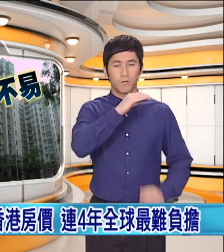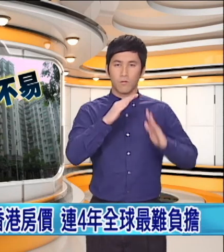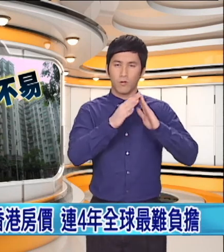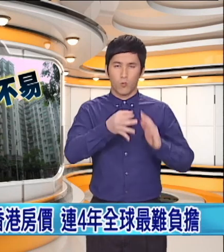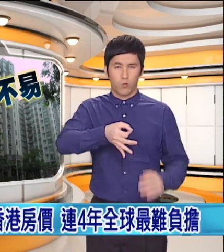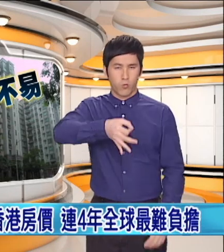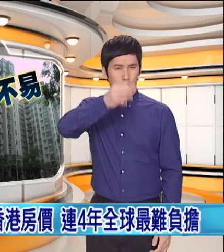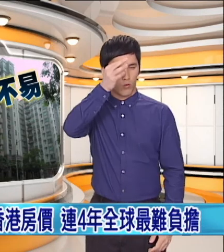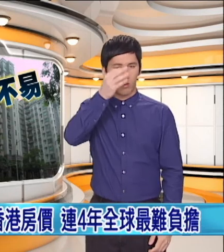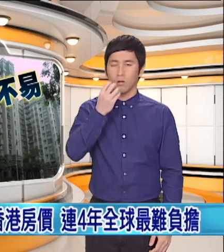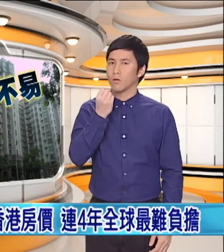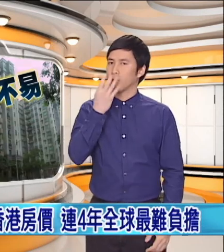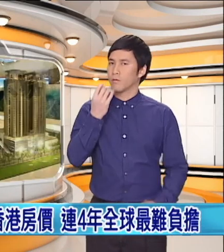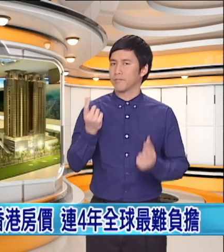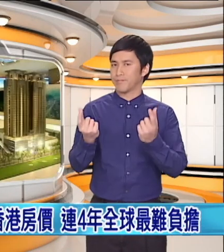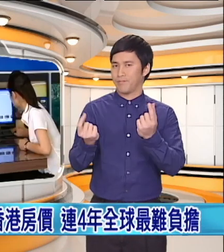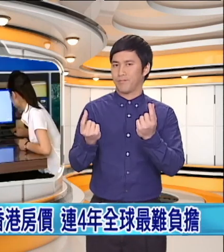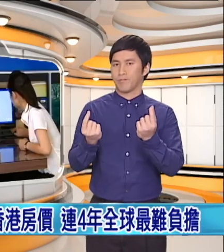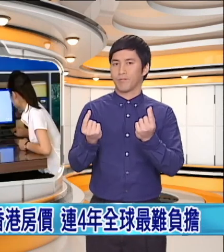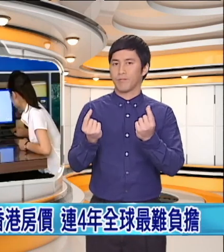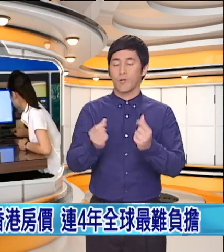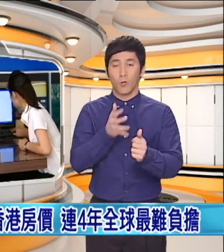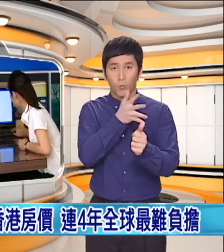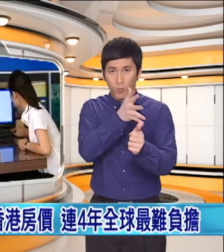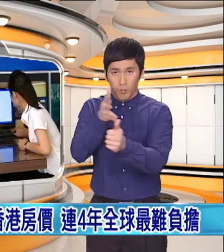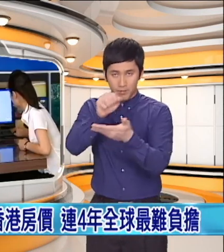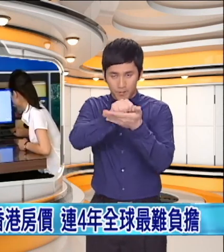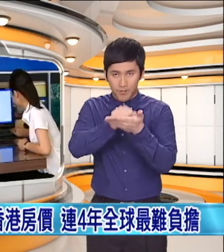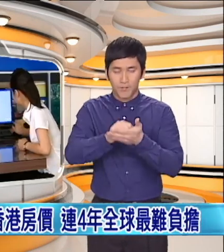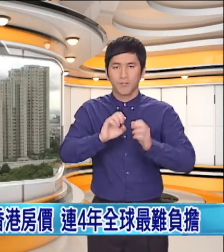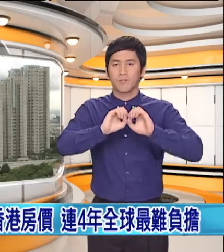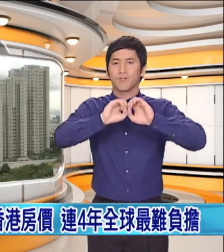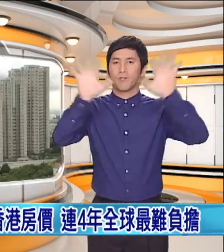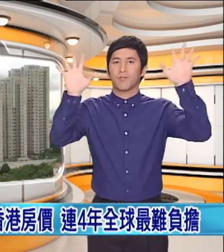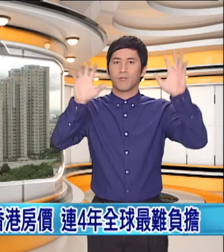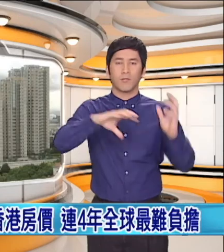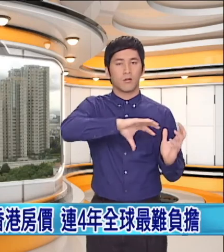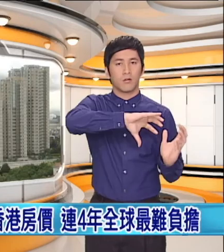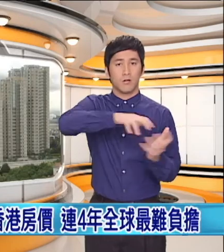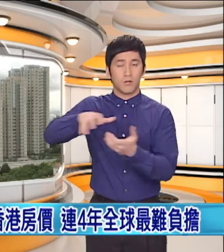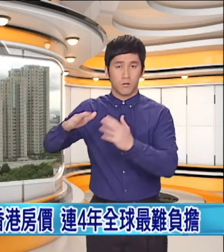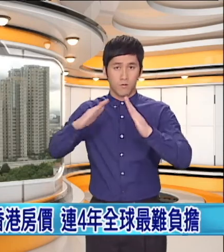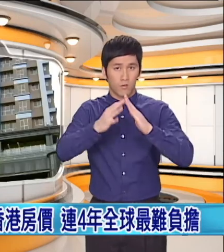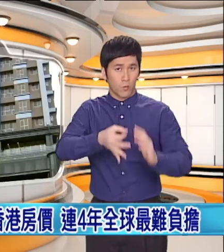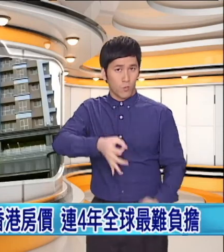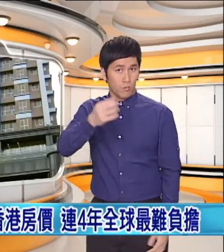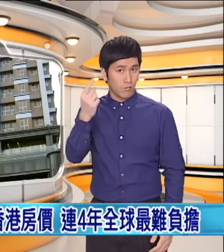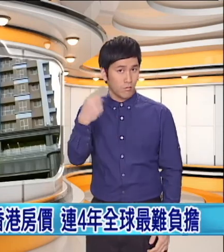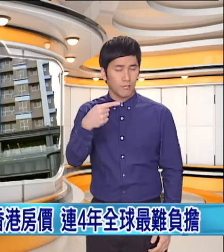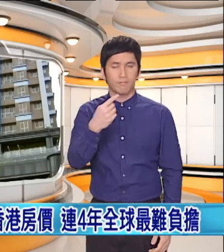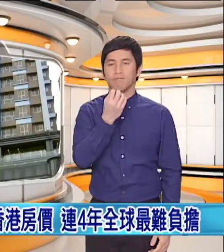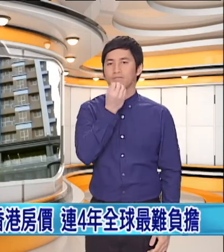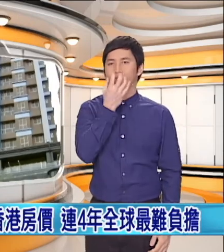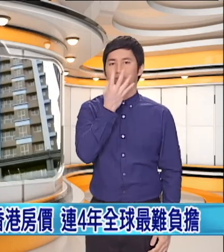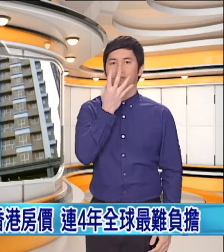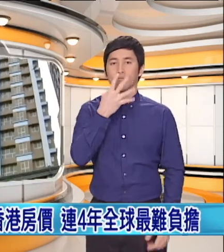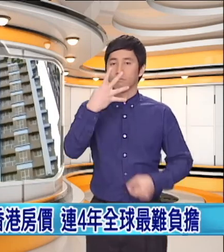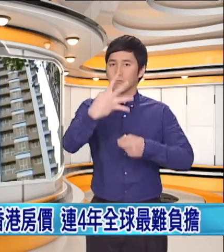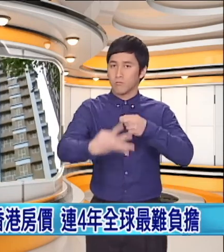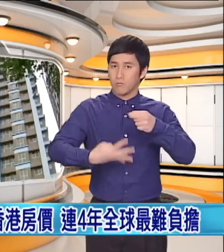不止台湾，在香港买房子也是非常的不容易。而根据调查，香港连续四年